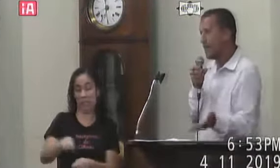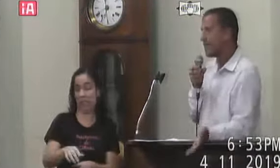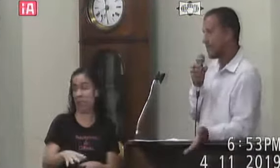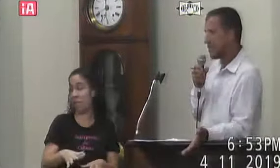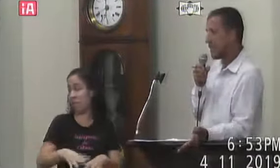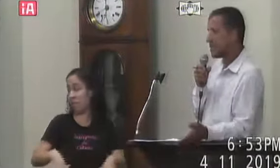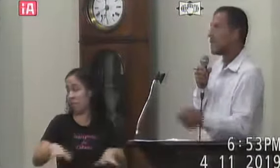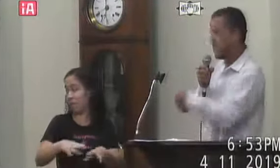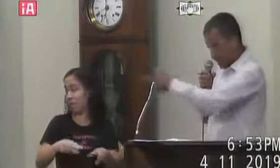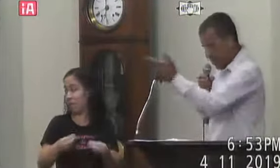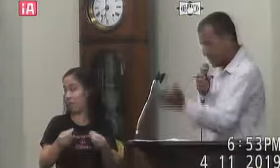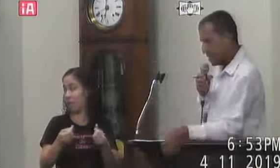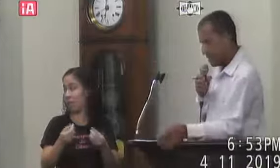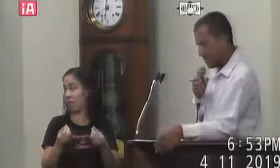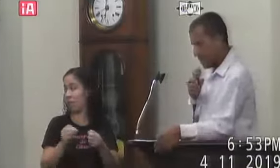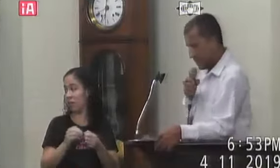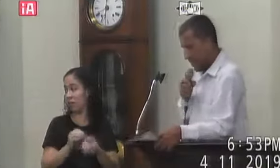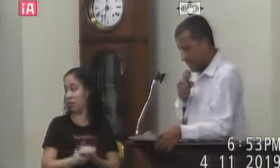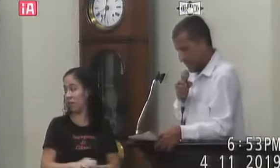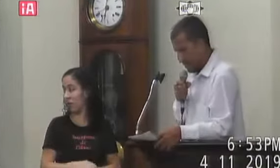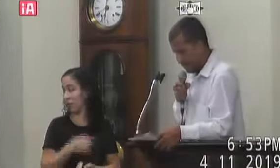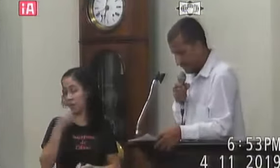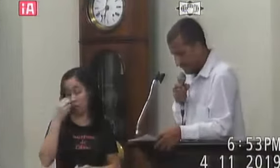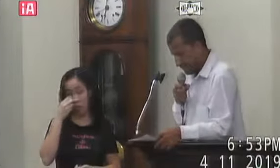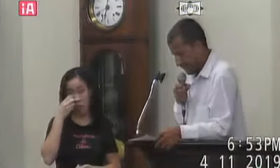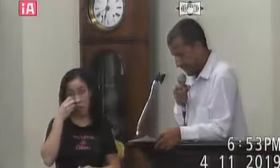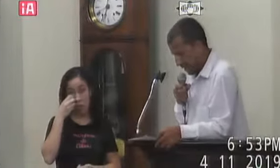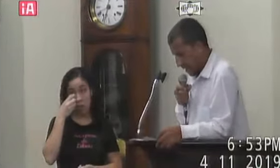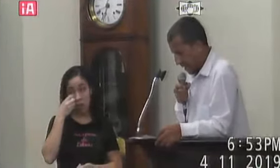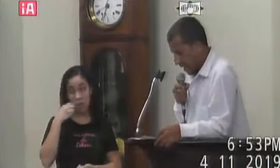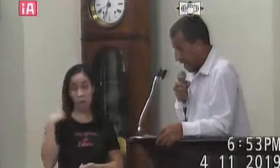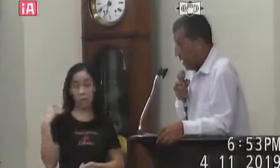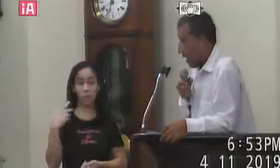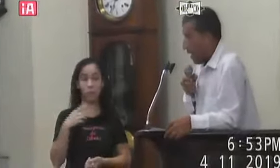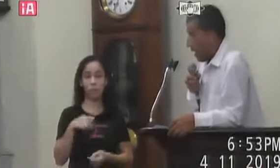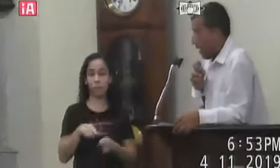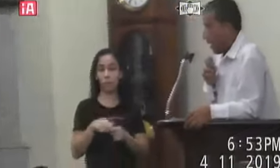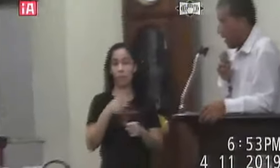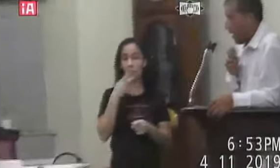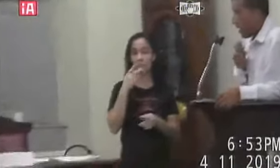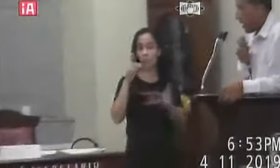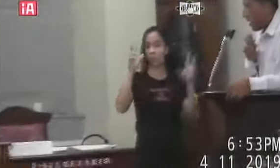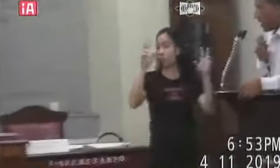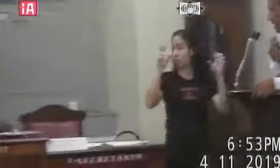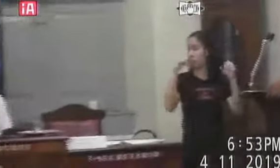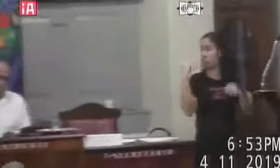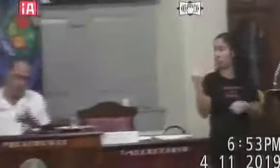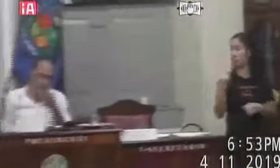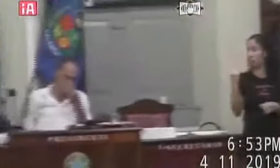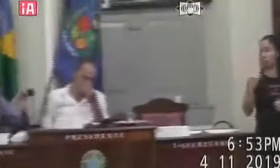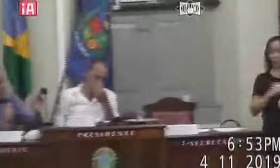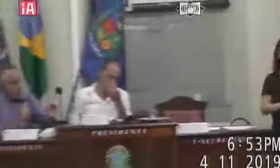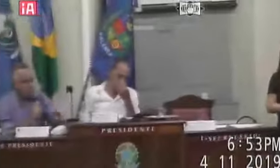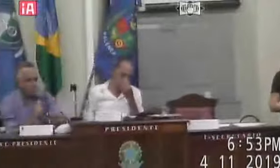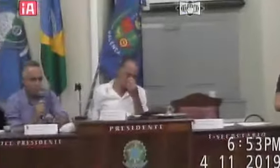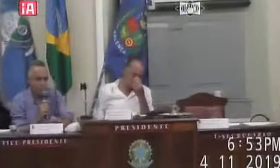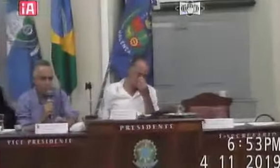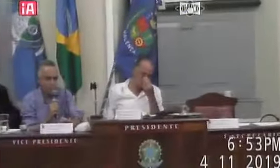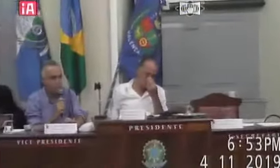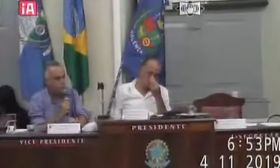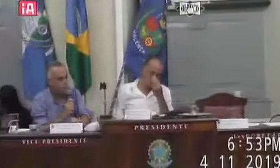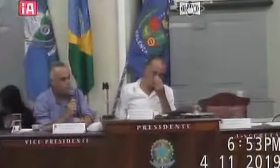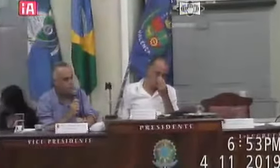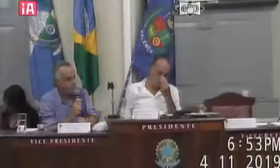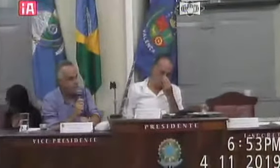Você me concede Mais uma parte? Pode Pode A vontade Vereador Nossa excelência Tocou num ponto Extremamente importante As pessoas